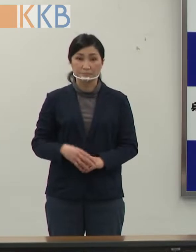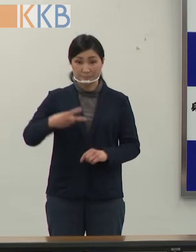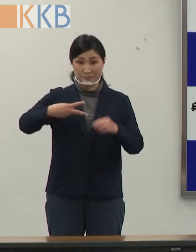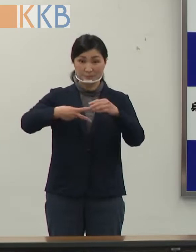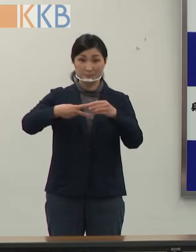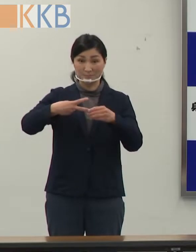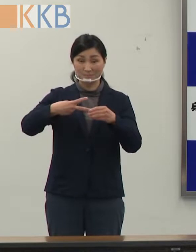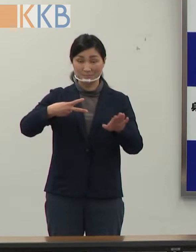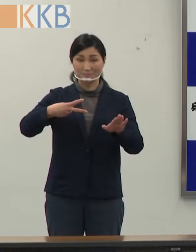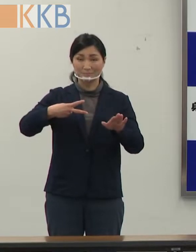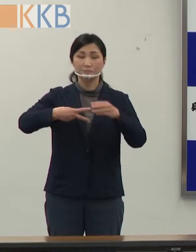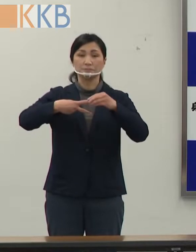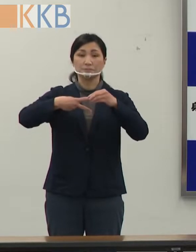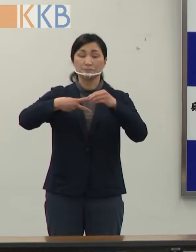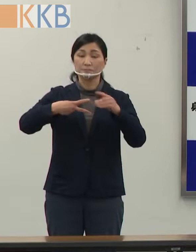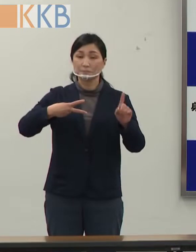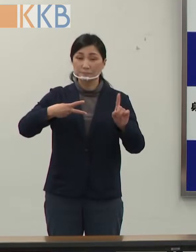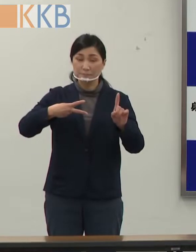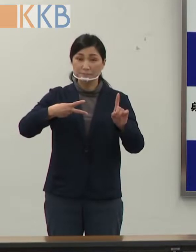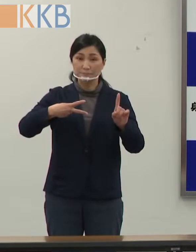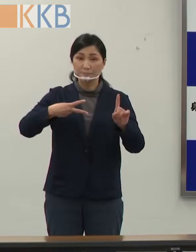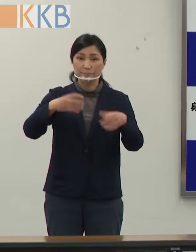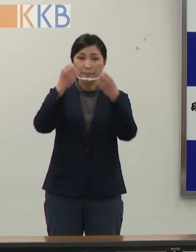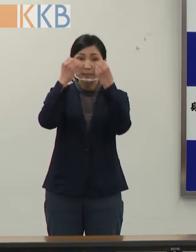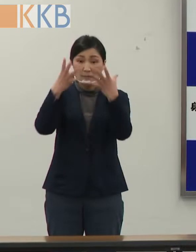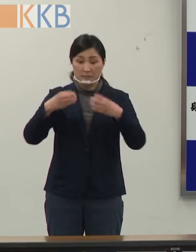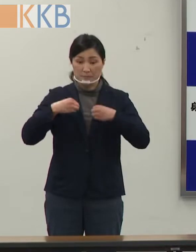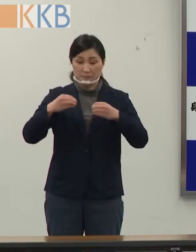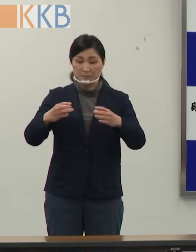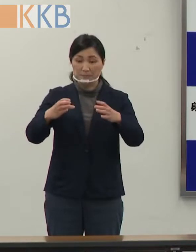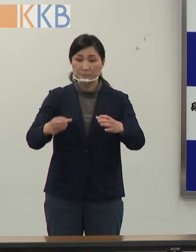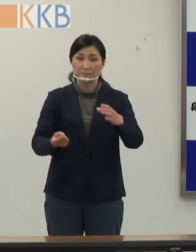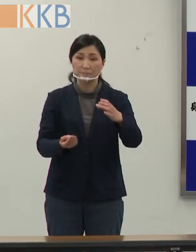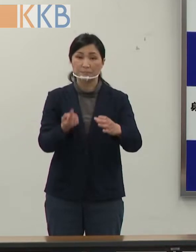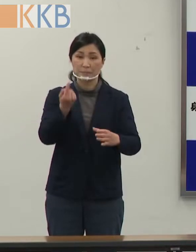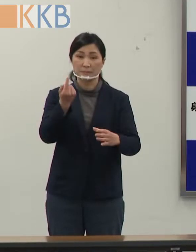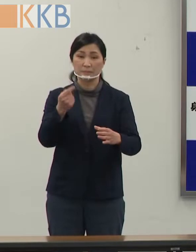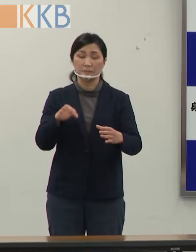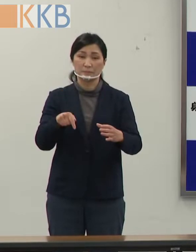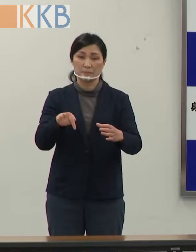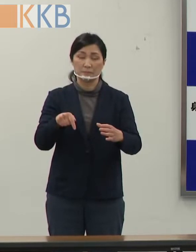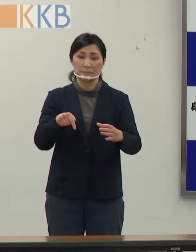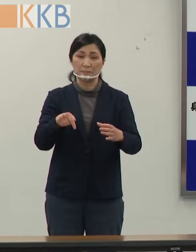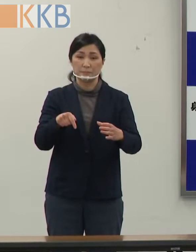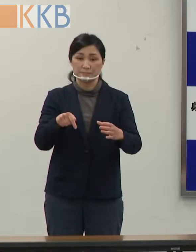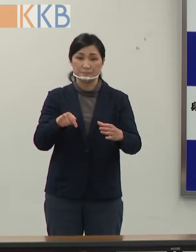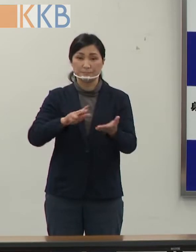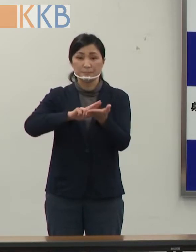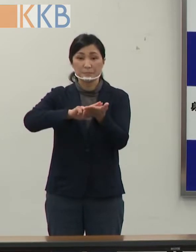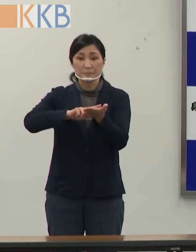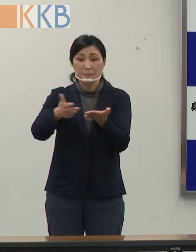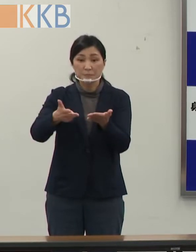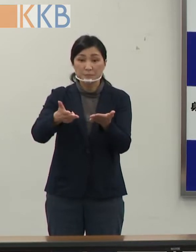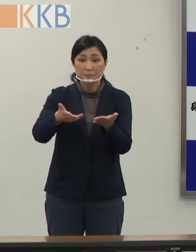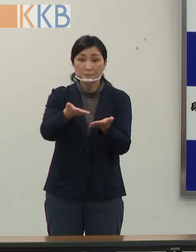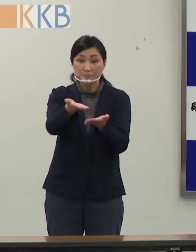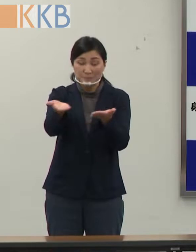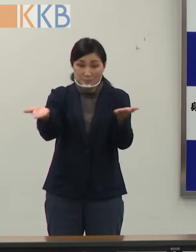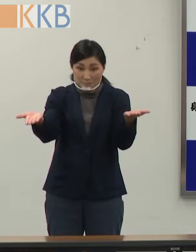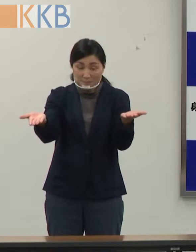。まず1点目ですが、新たなクラスターの発生についてです。お手元にありますクラスター概要をご覧